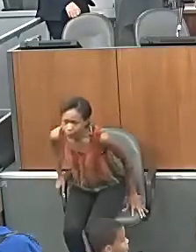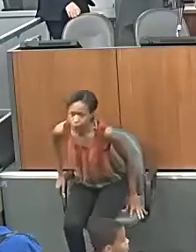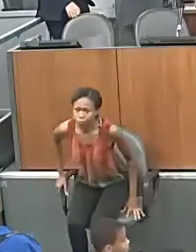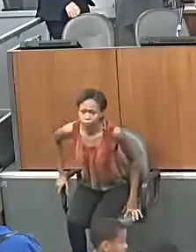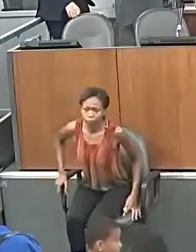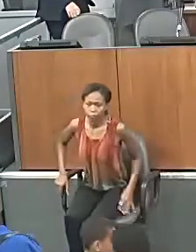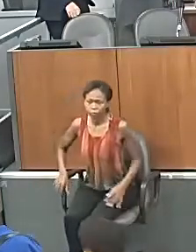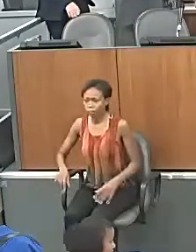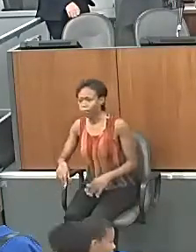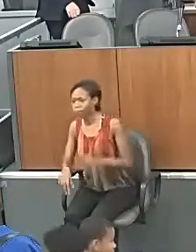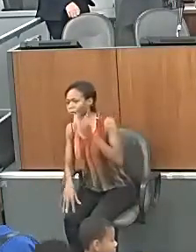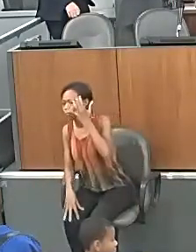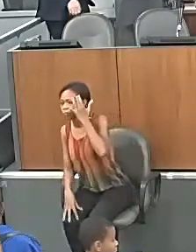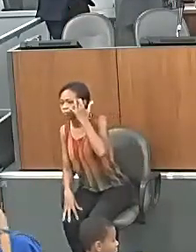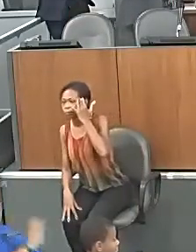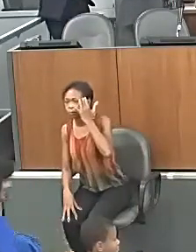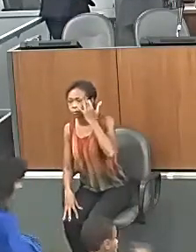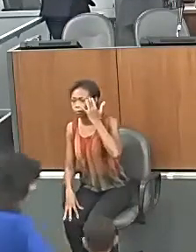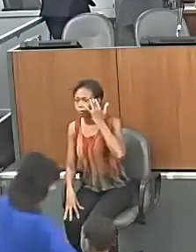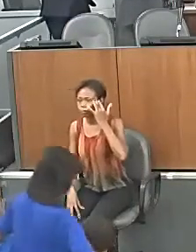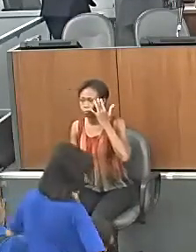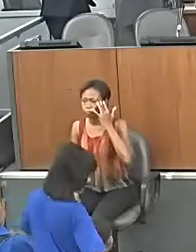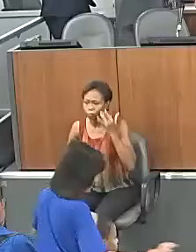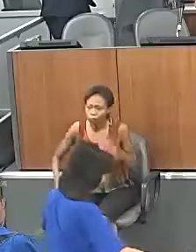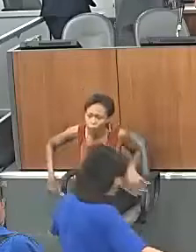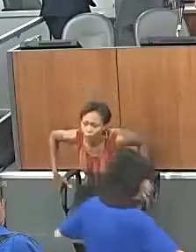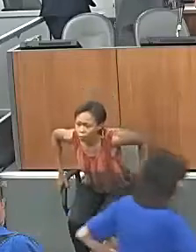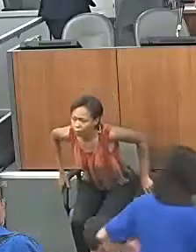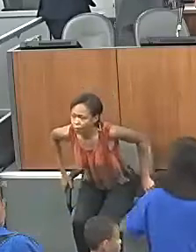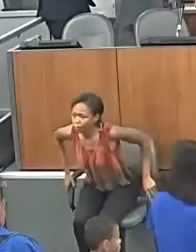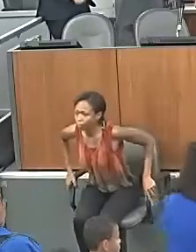do direito da pessoa com deficiência da anadep